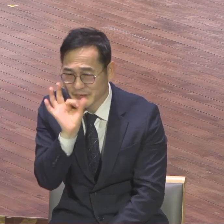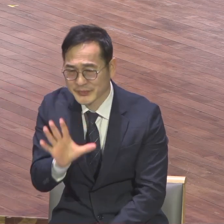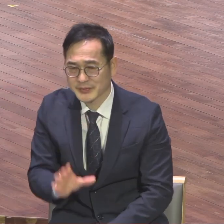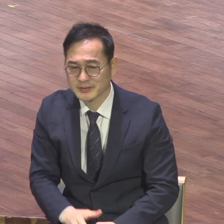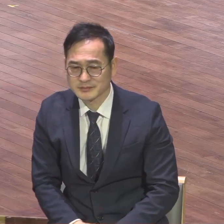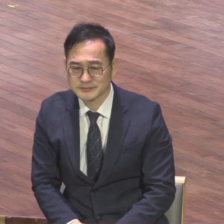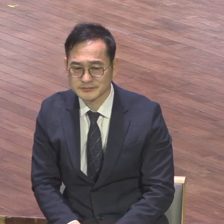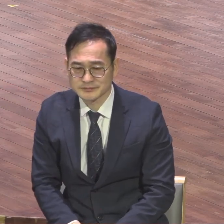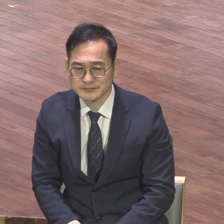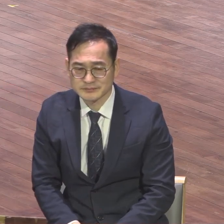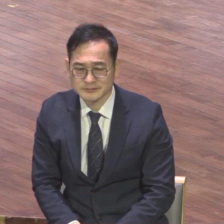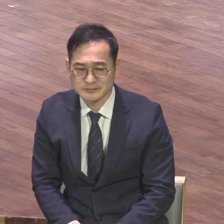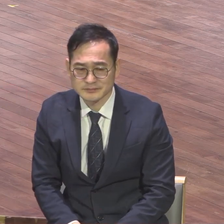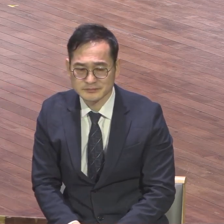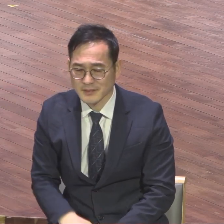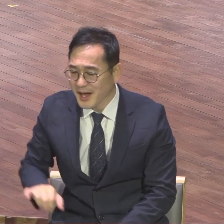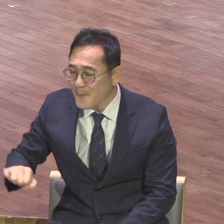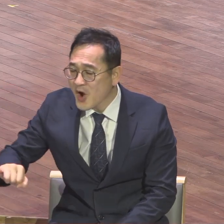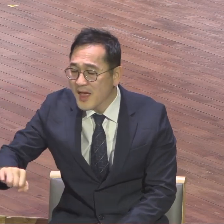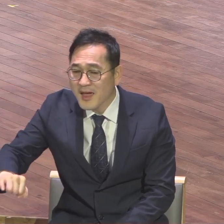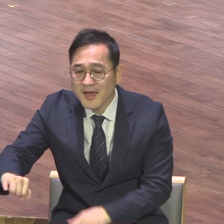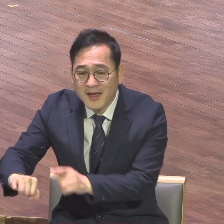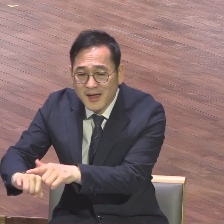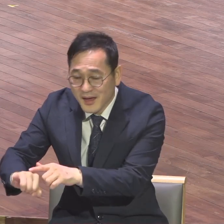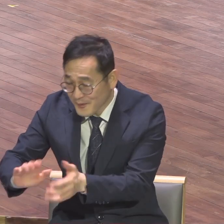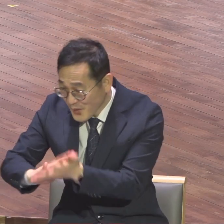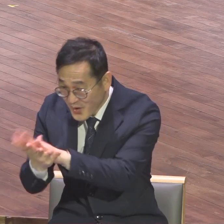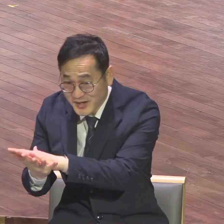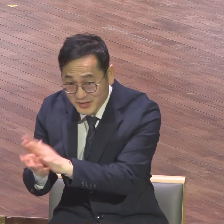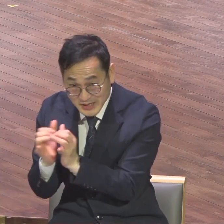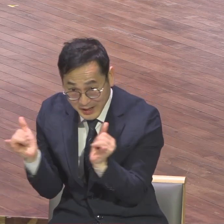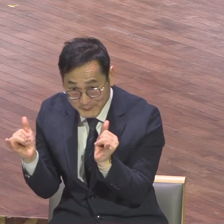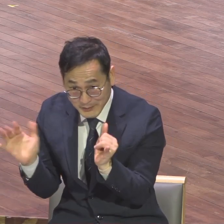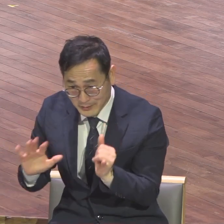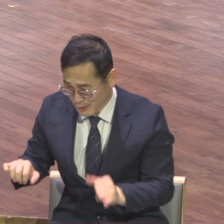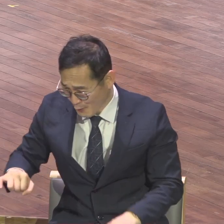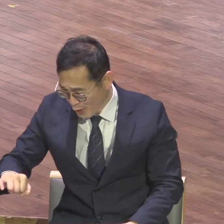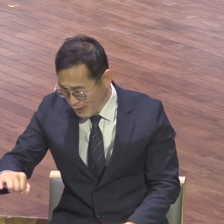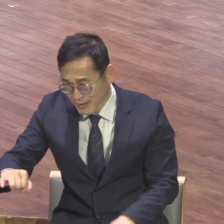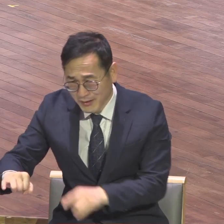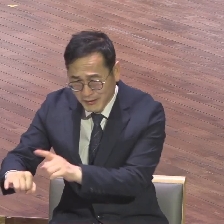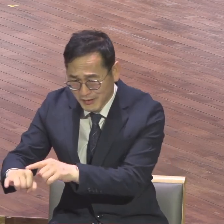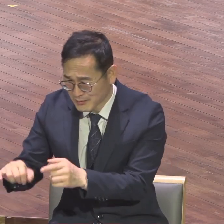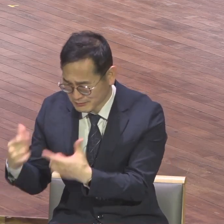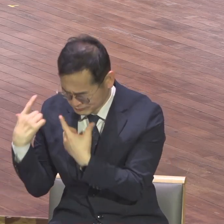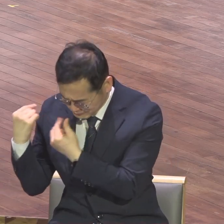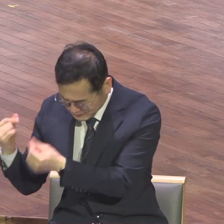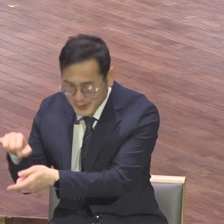바퀴벌레는 다 바퀴벌레예요. 저희는 다 죄인이요.